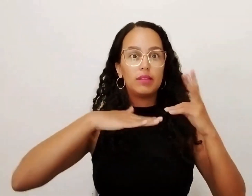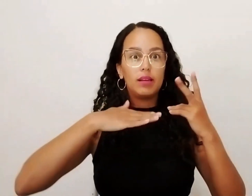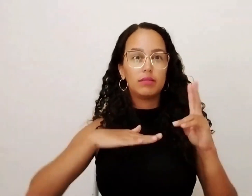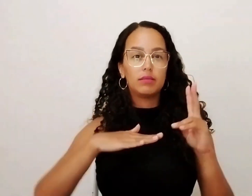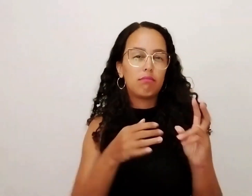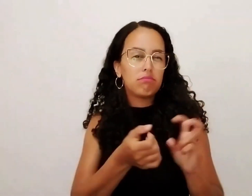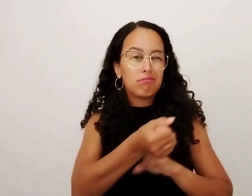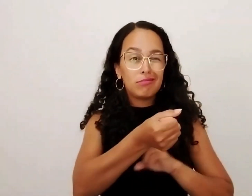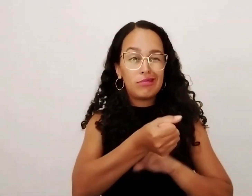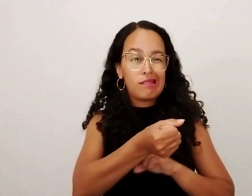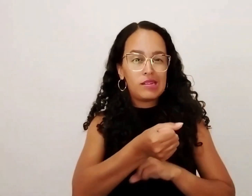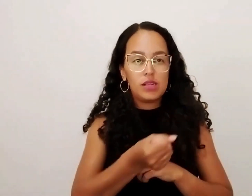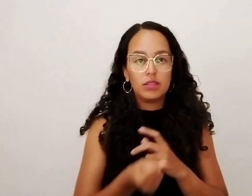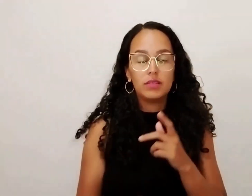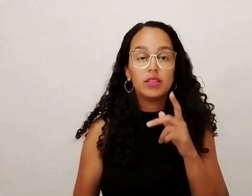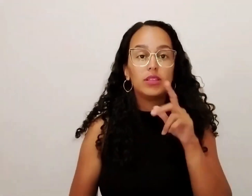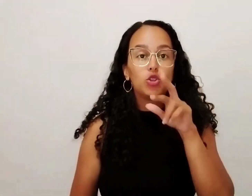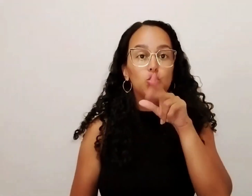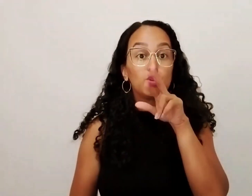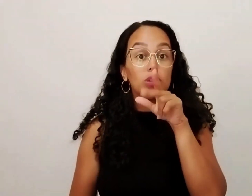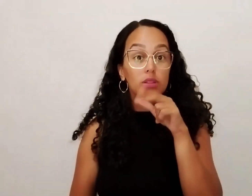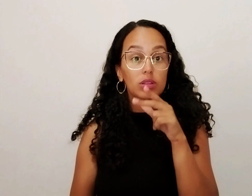de Naamap